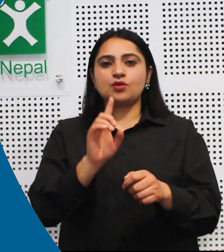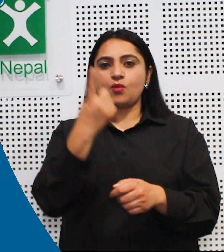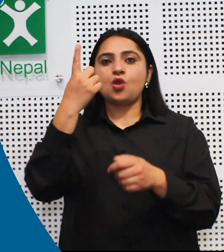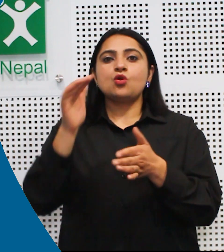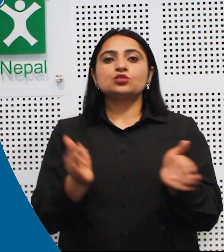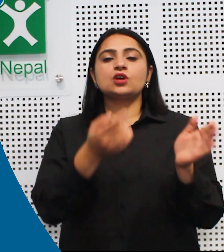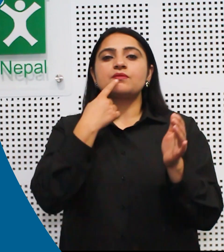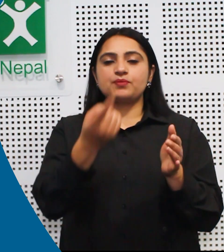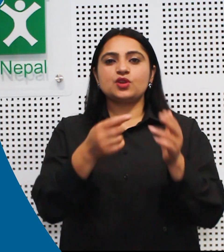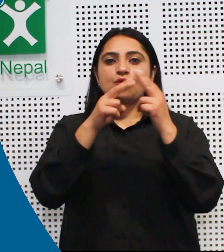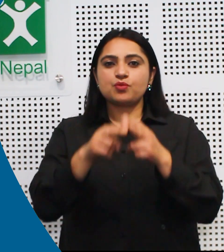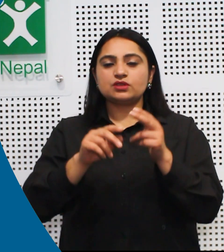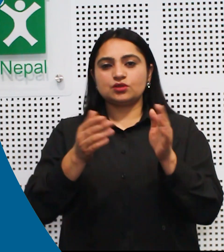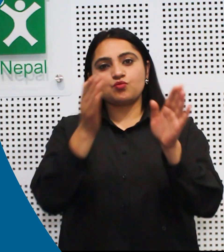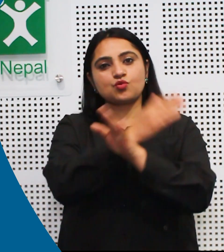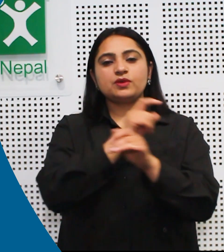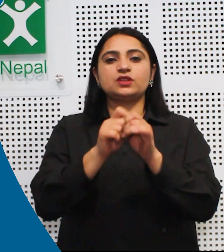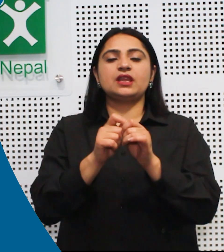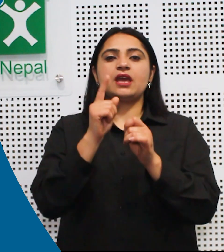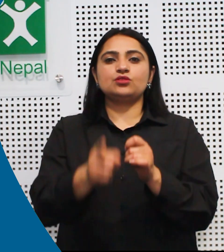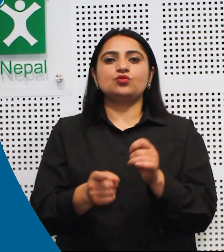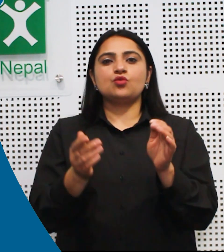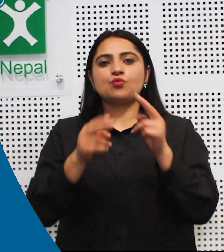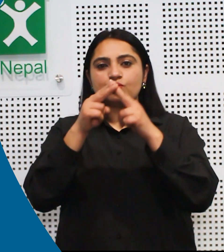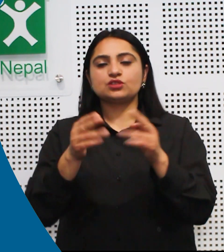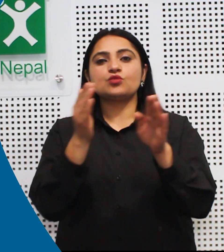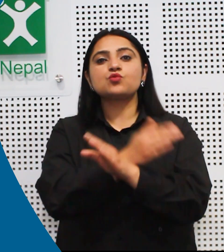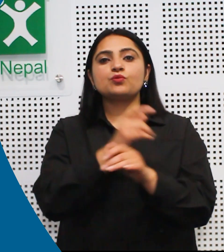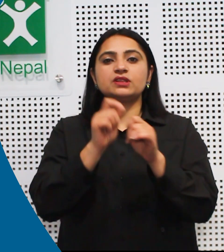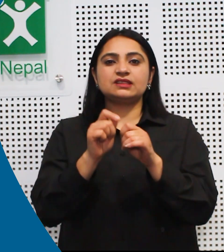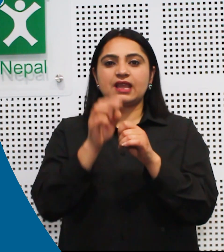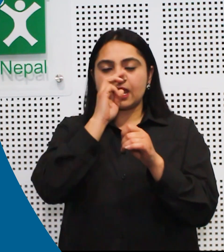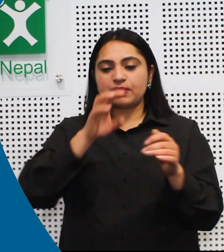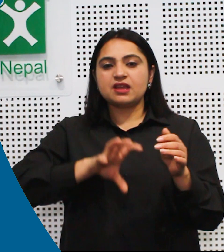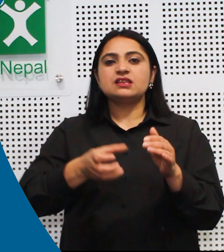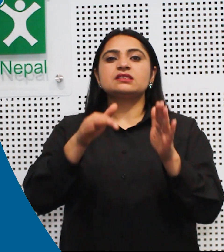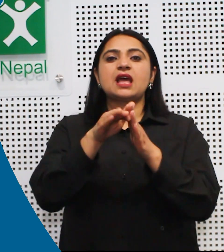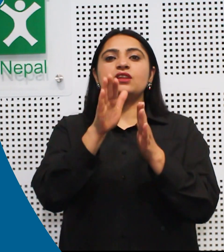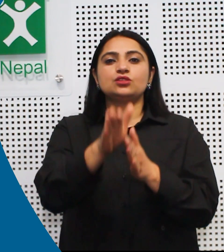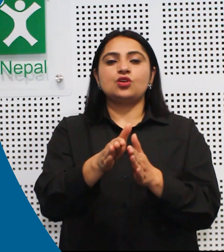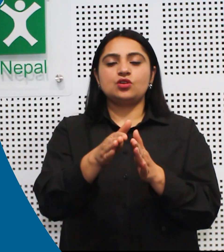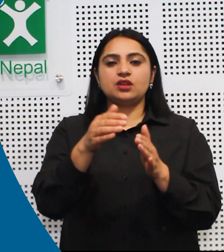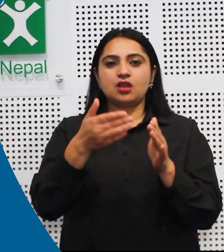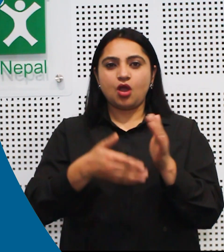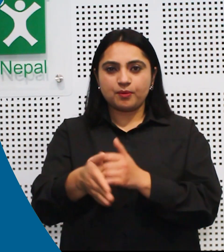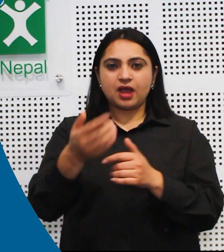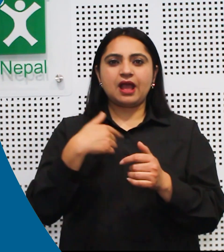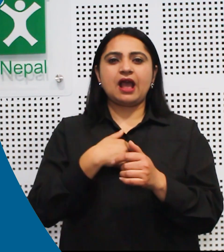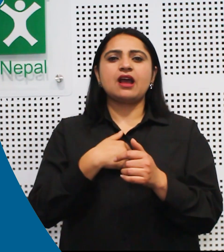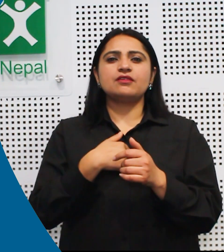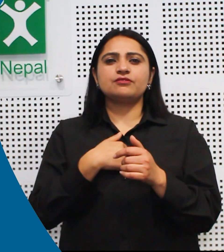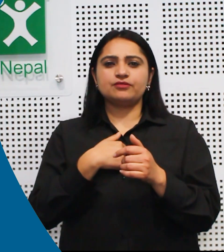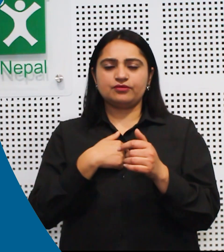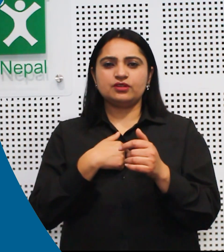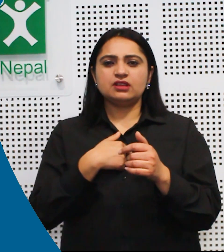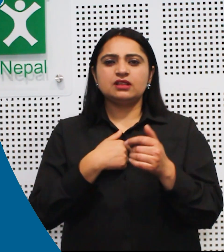चरण भनेको चाहिँ बजेटको पूर्व तयारी रहेको छ। यो बजेटको पूर्व तयारीमा चाहिँ स्थानीय तहले चाहिँ अब यो आफ्नो चाहिँ हैन स्थिति पत्र